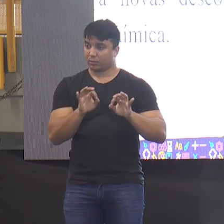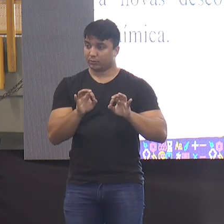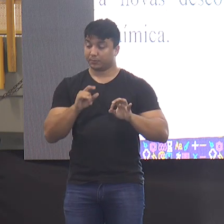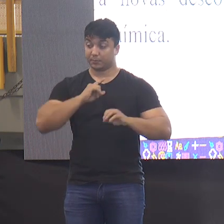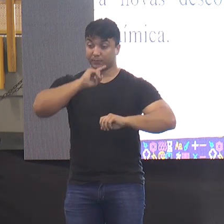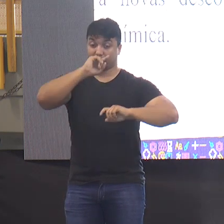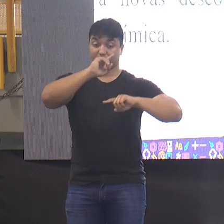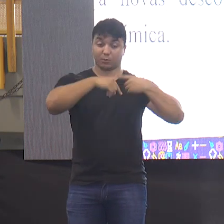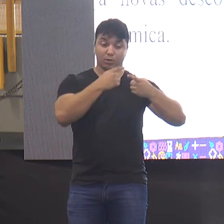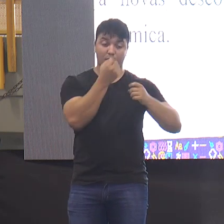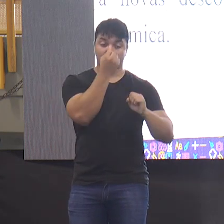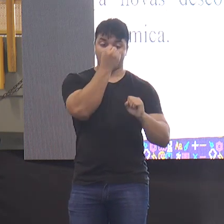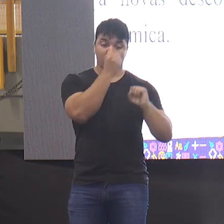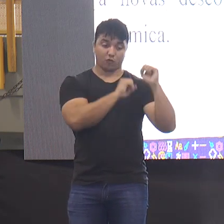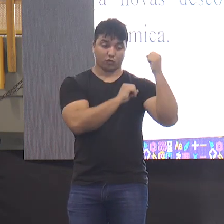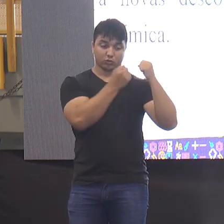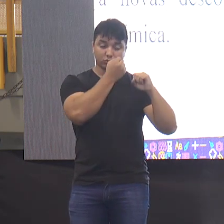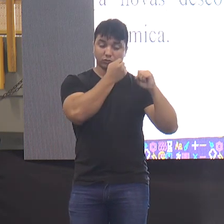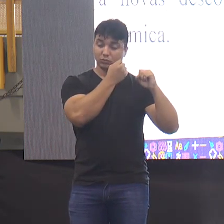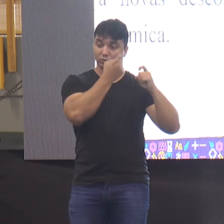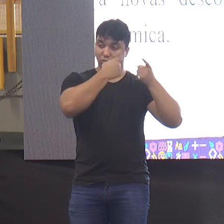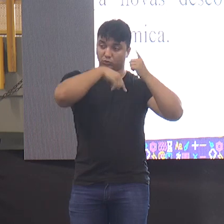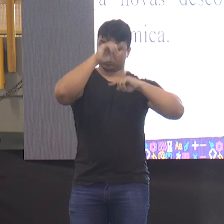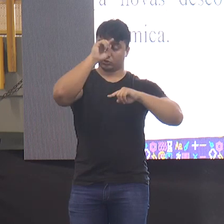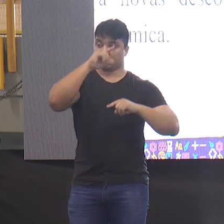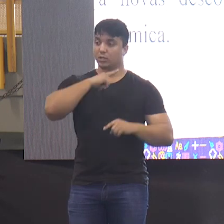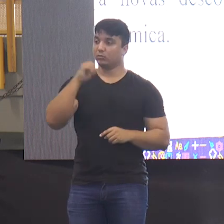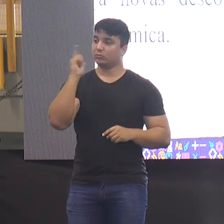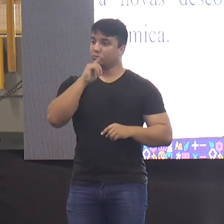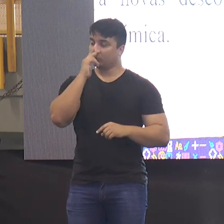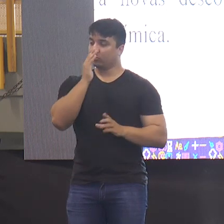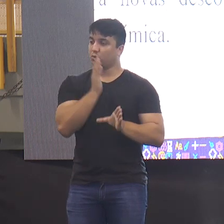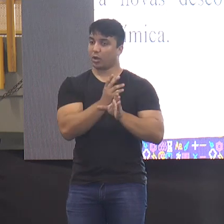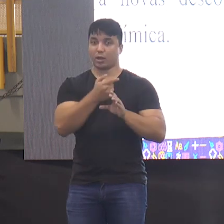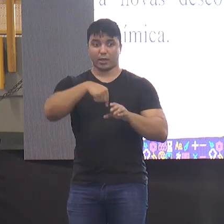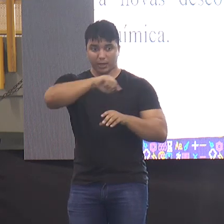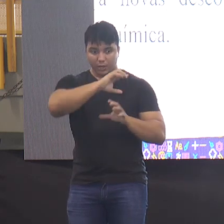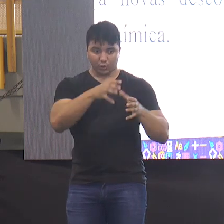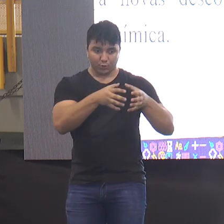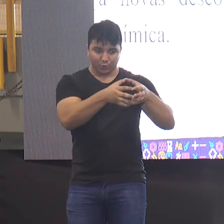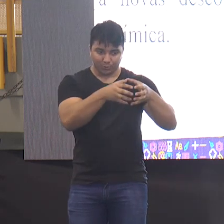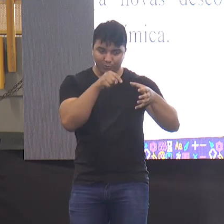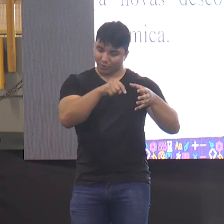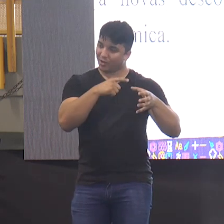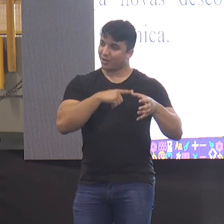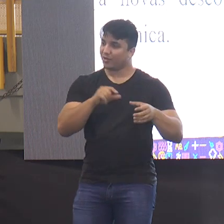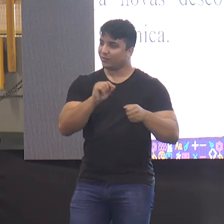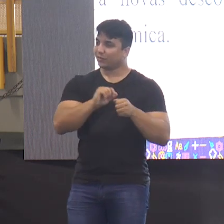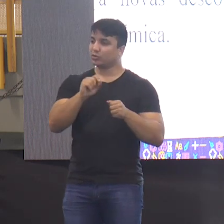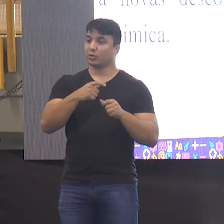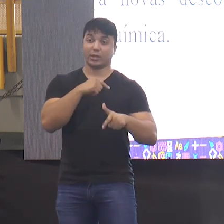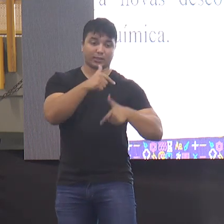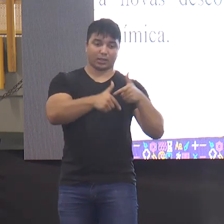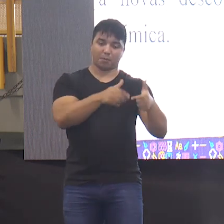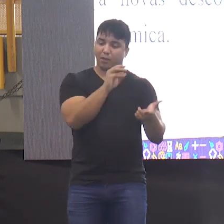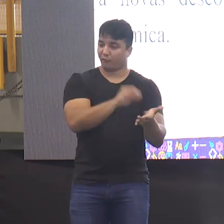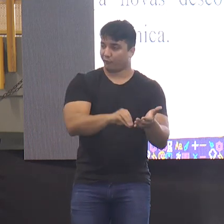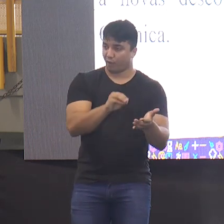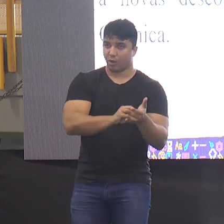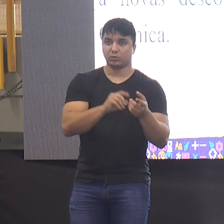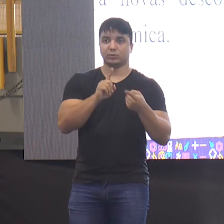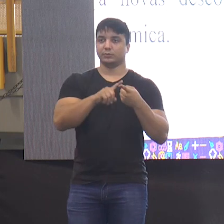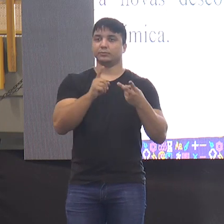A Revolução Industrial, promovida pela burguesia vencedora, ela gerou desemprego,